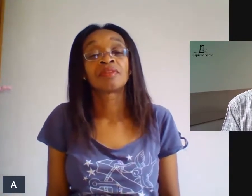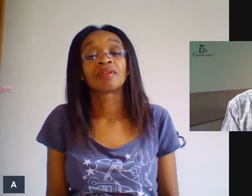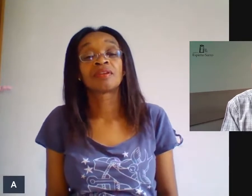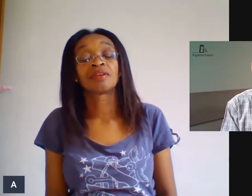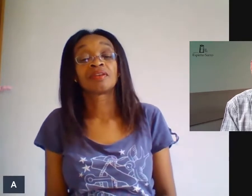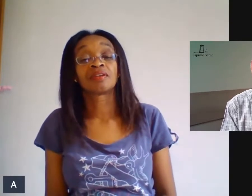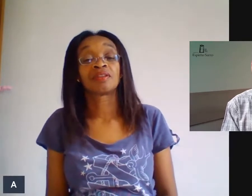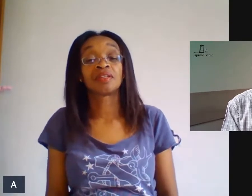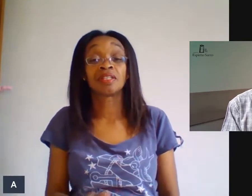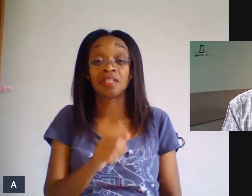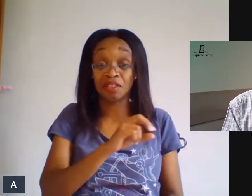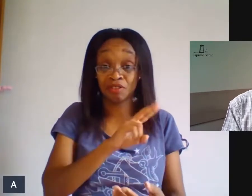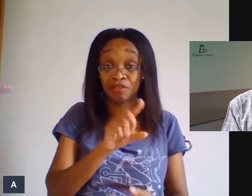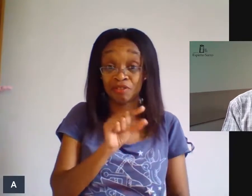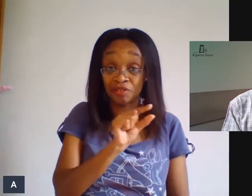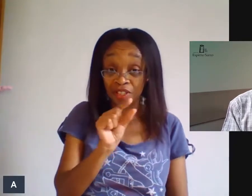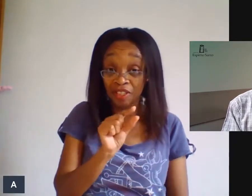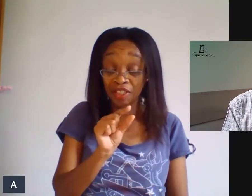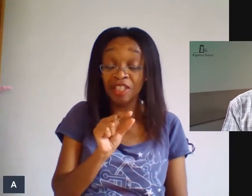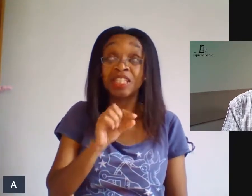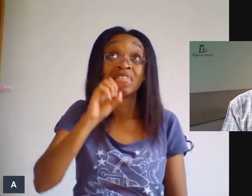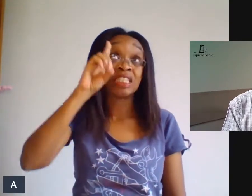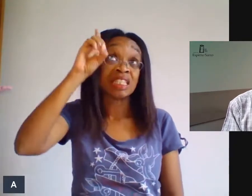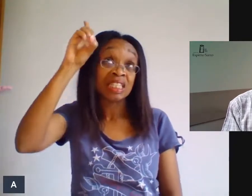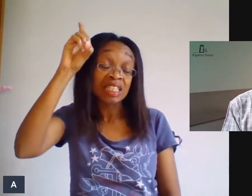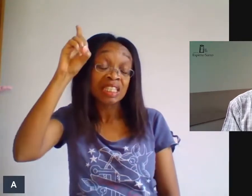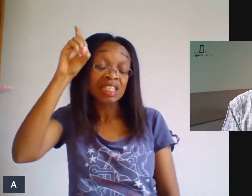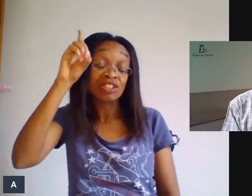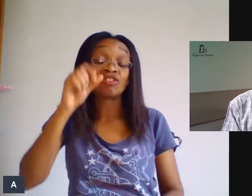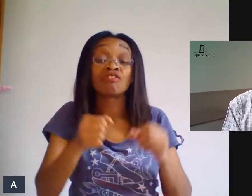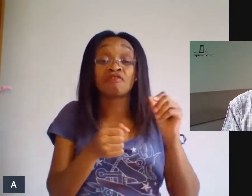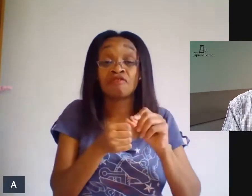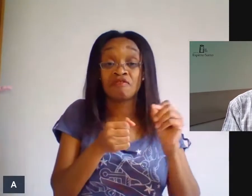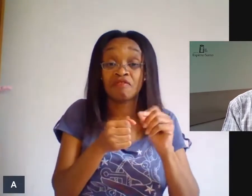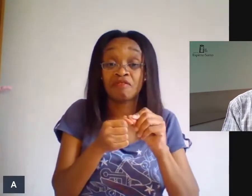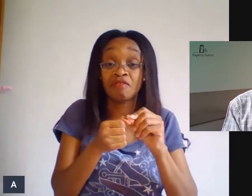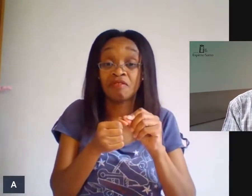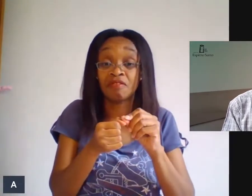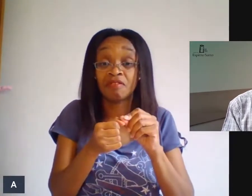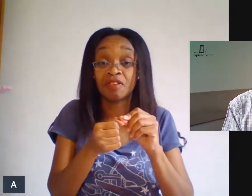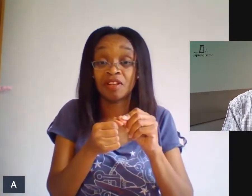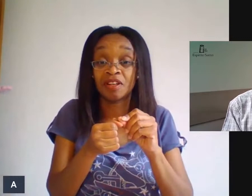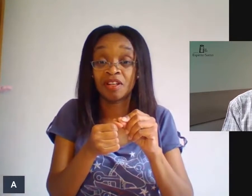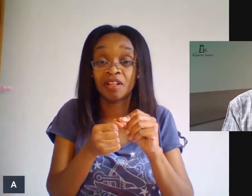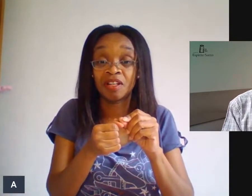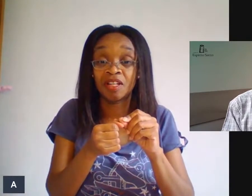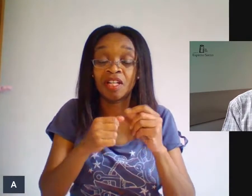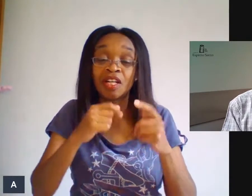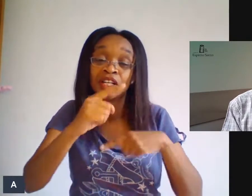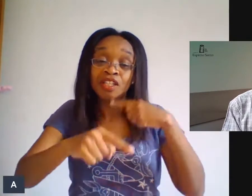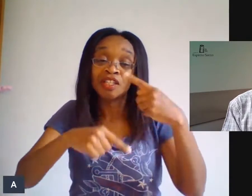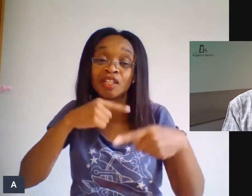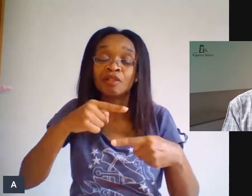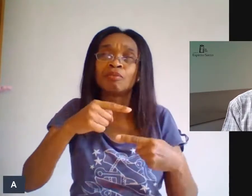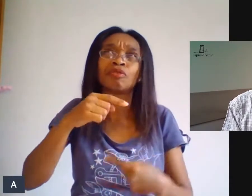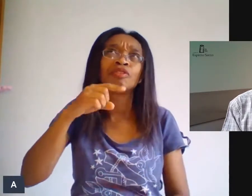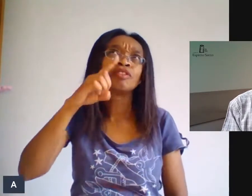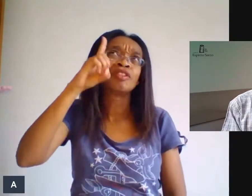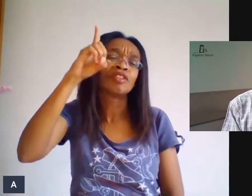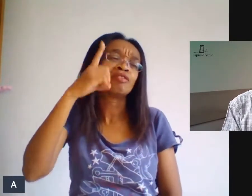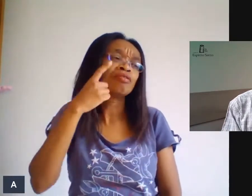começa o versículo dizendo: Deus, faça-se, né? E depois termina, e Deus viu que isso era